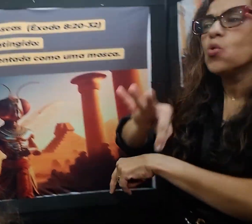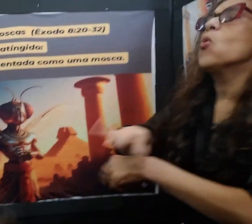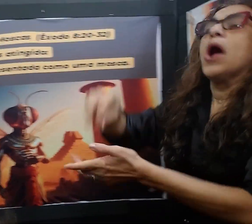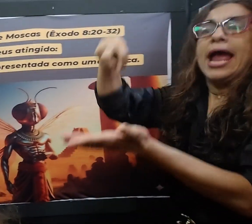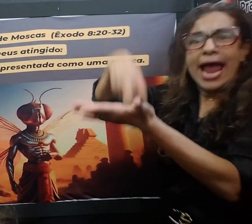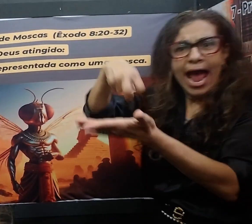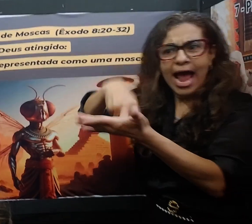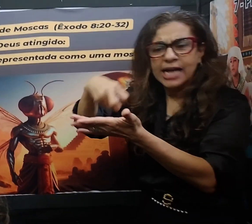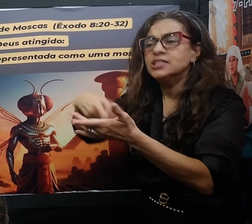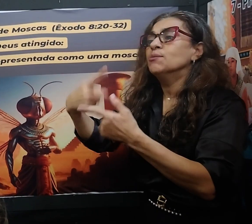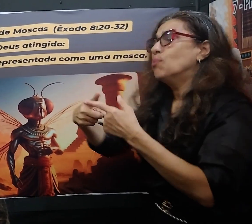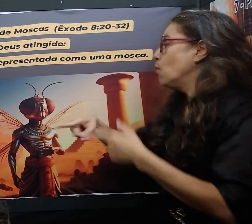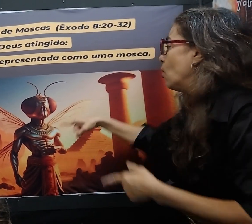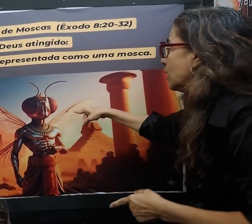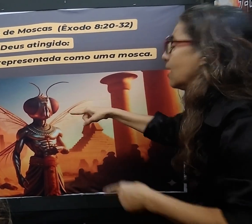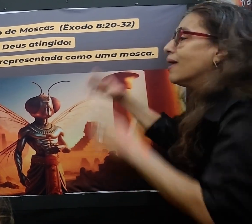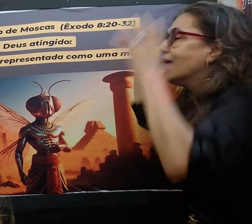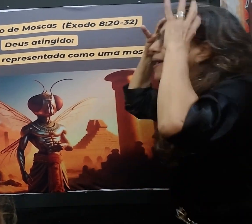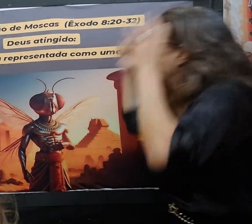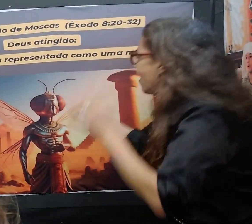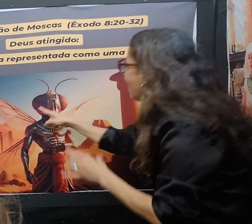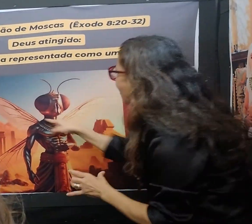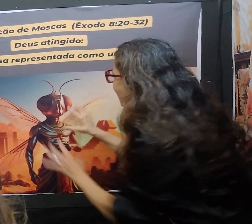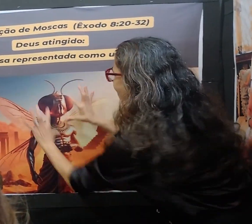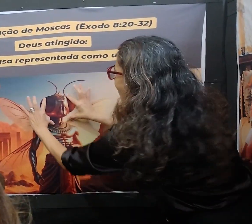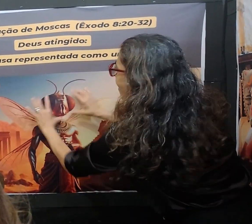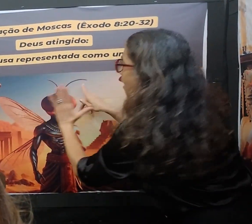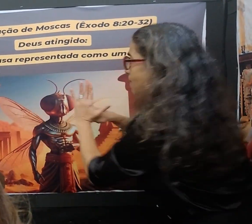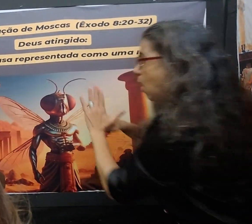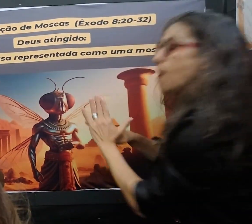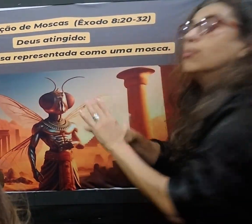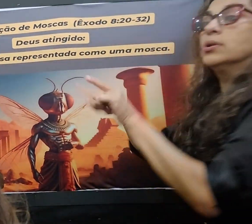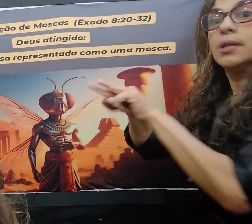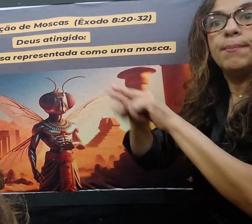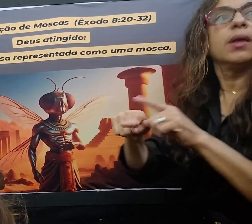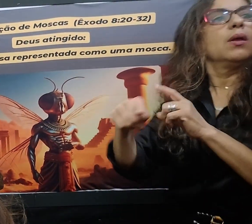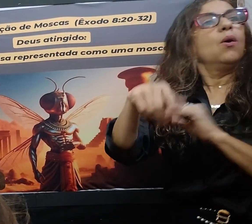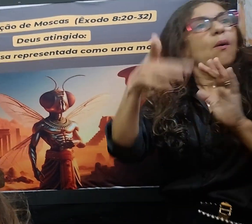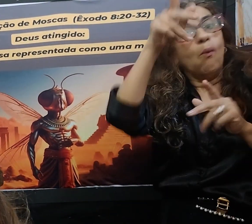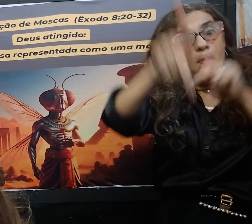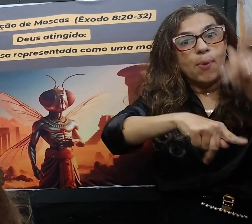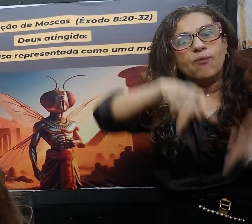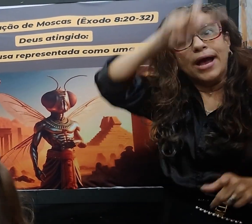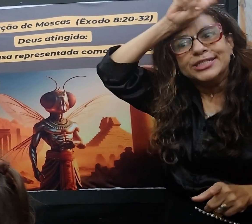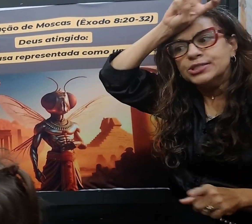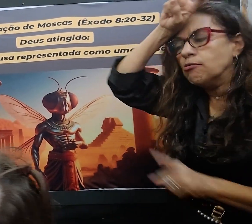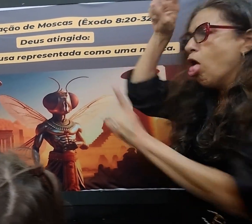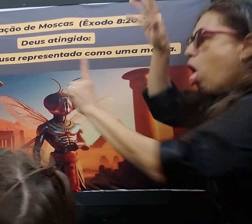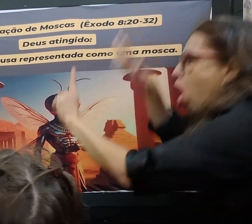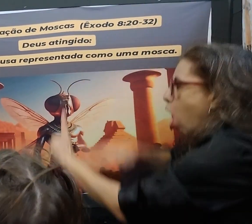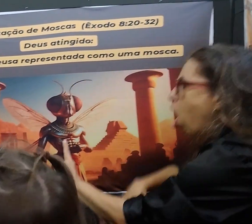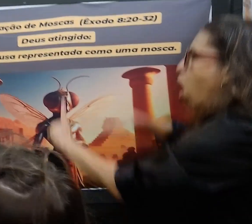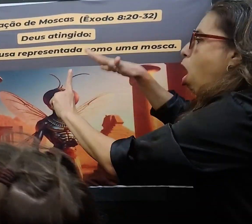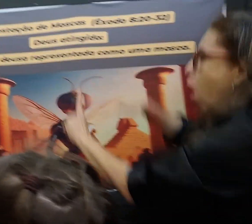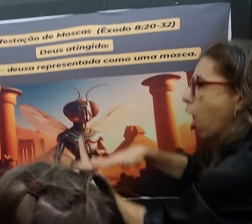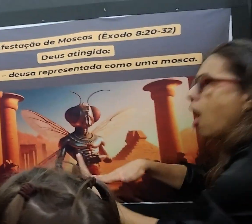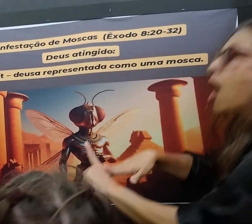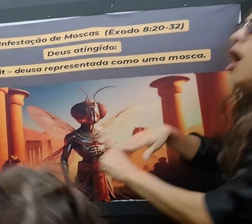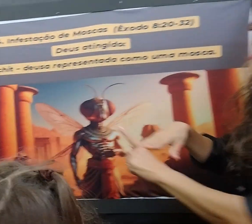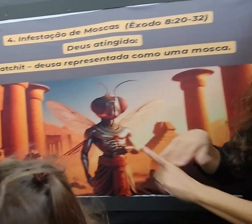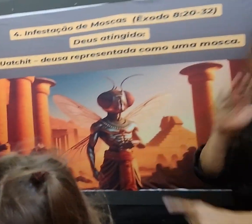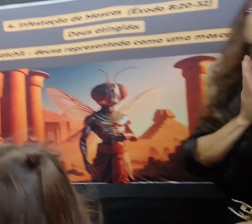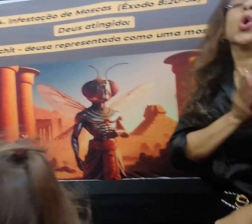deusa representava por uma cabeça de mosca. Então, em todo o Egito, aconteceu essa infestação de moscas. Porém, o coração de